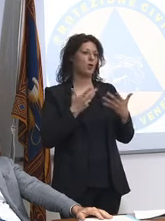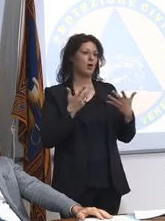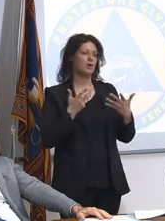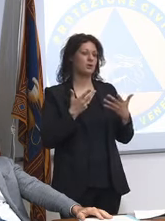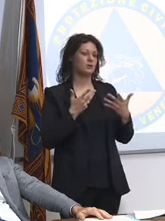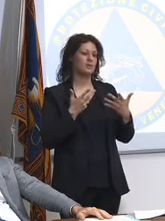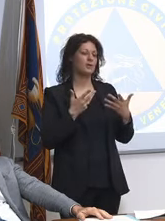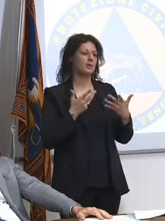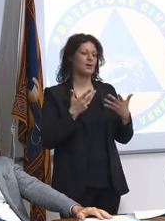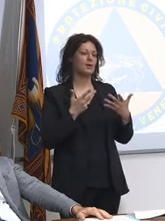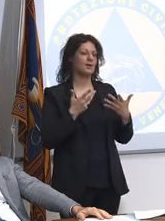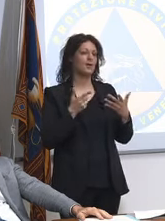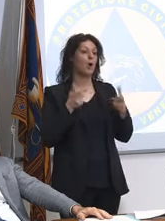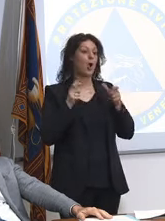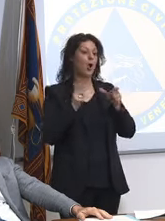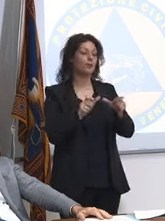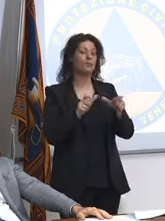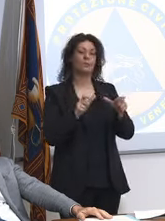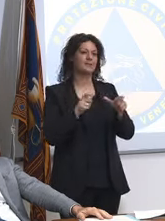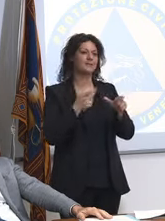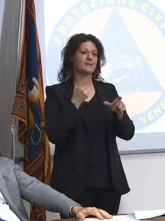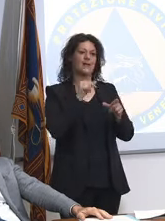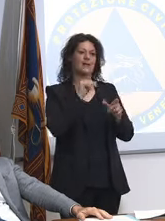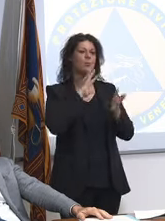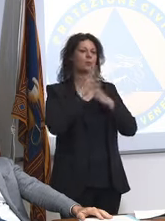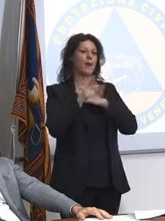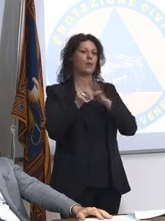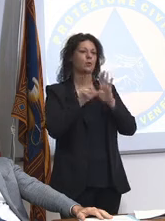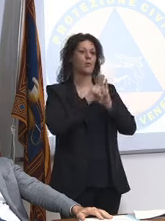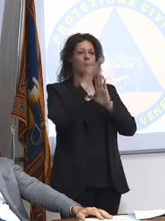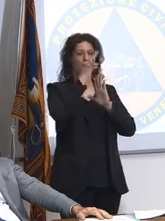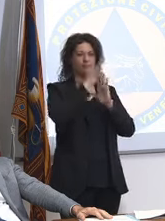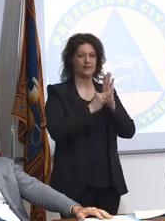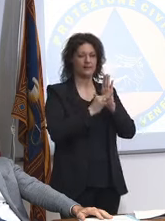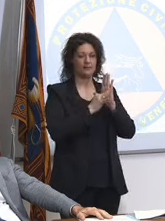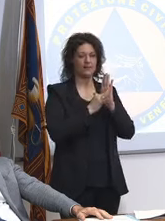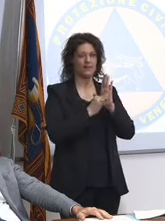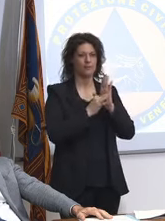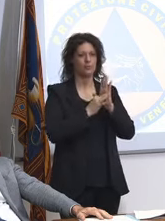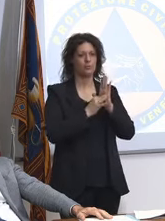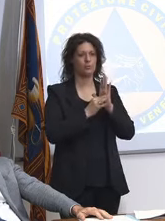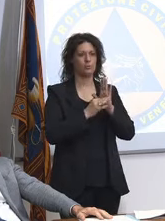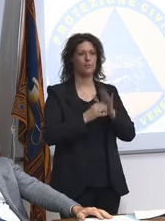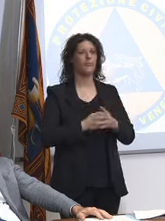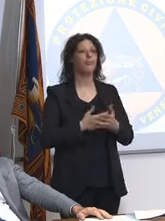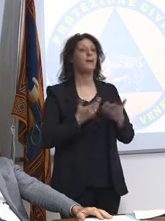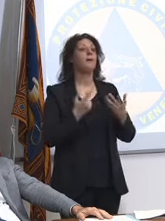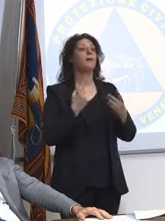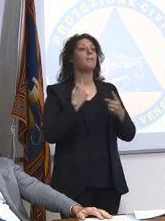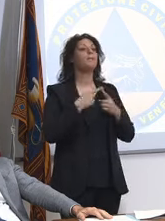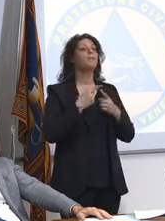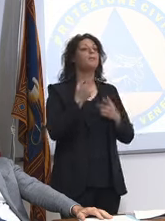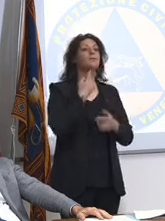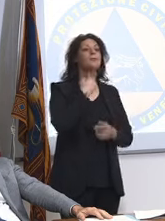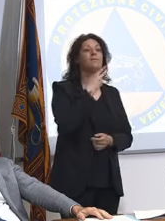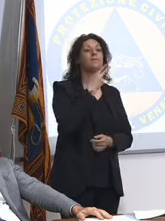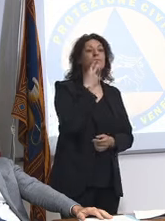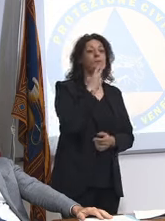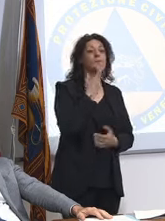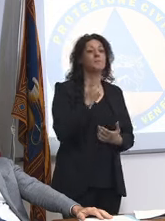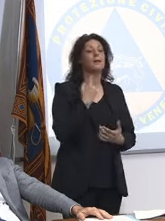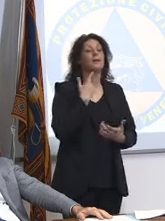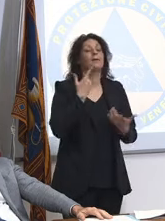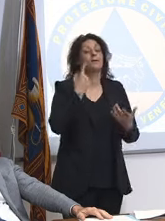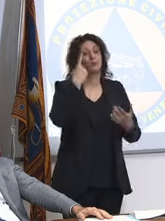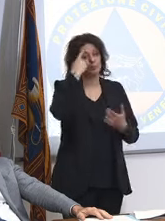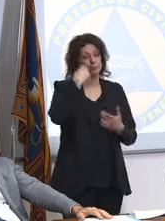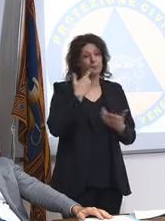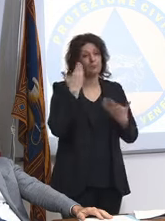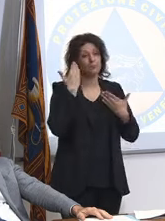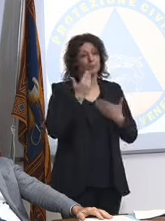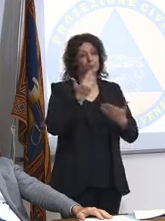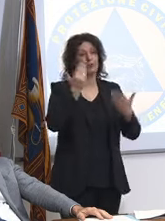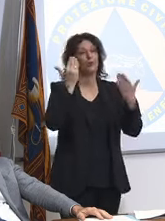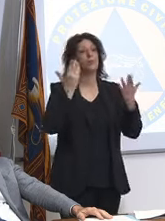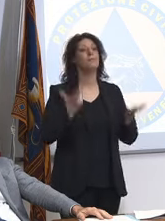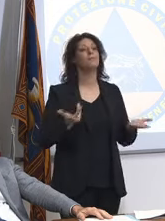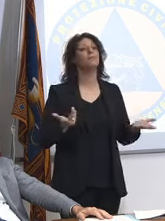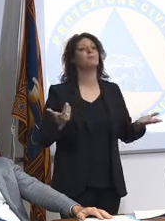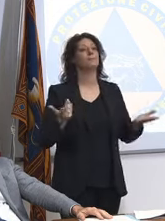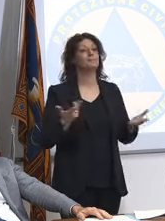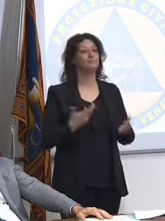forza superiore, quindi mi rendo conto di questo. Poi purtroppo il fumo, insomma, anche quello